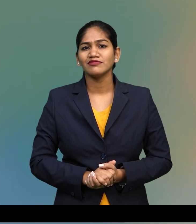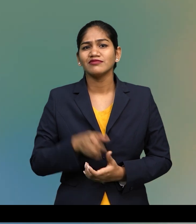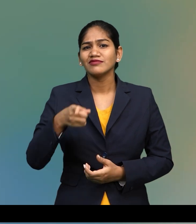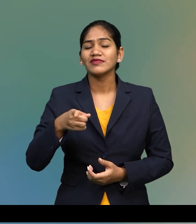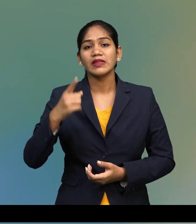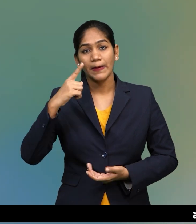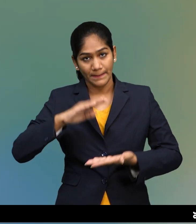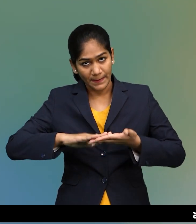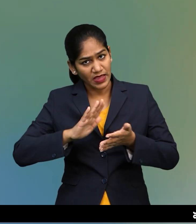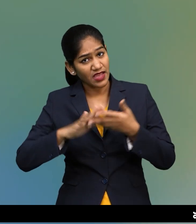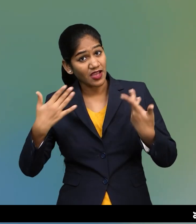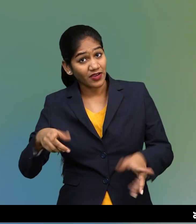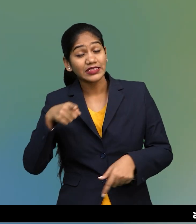వివాహం వలసలకు కారణం.